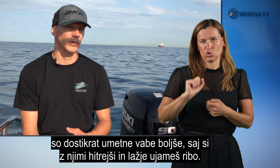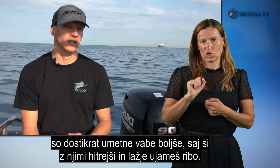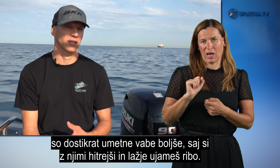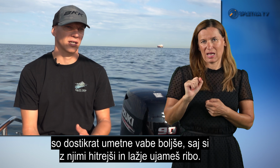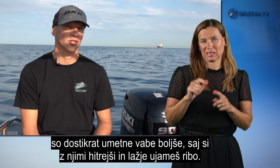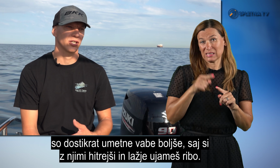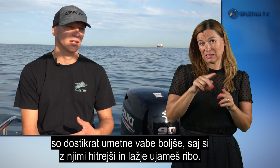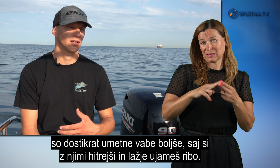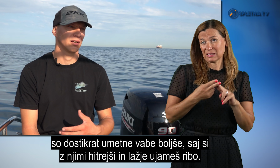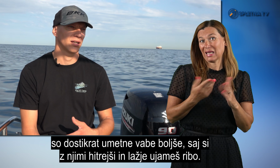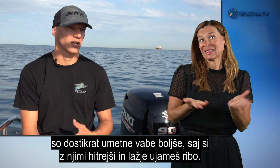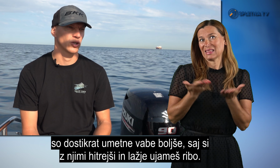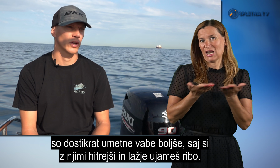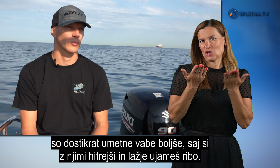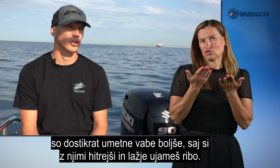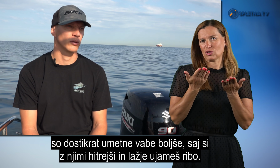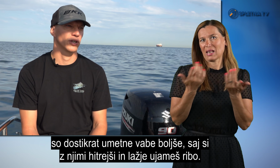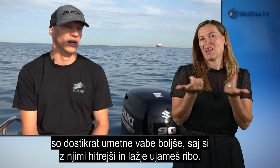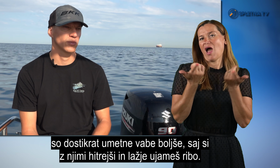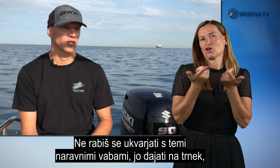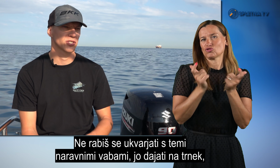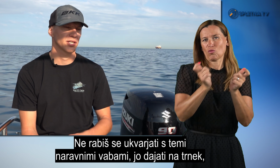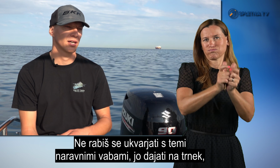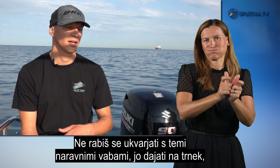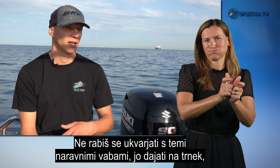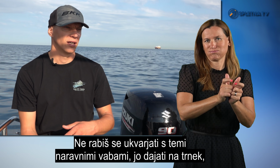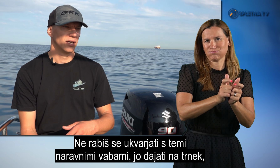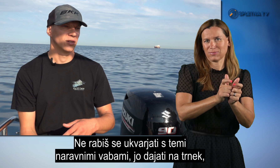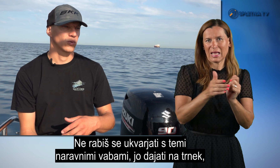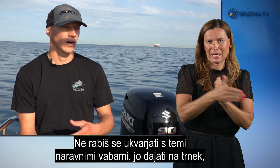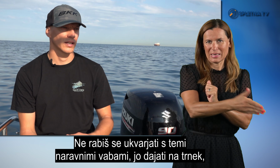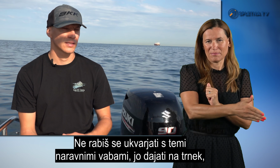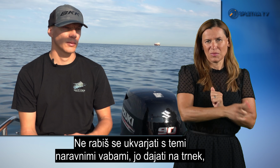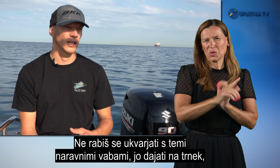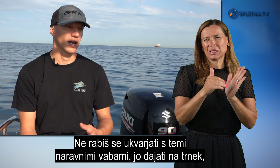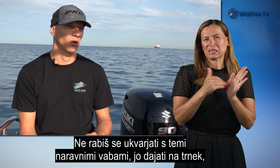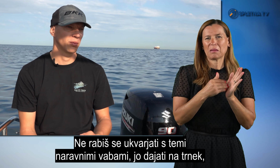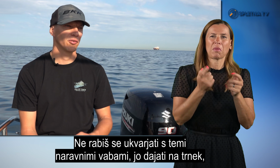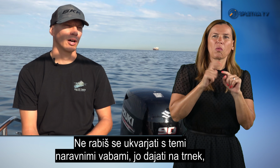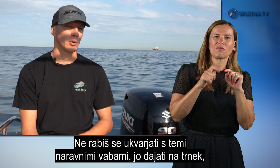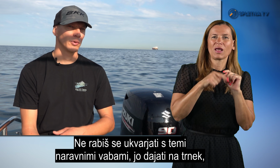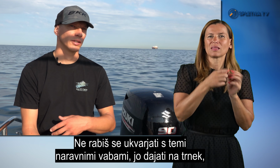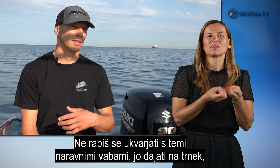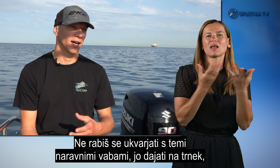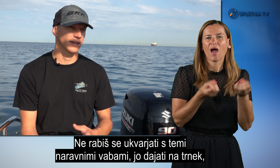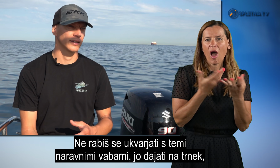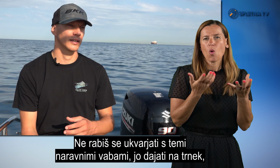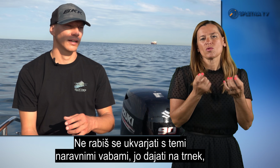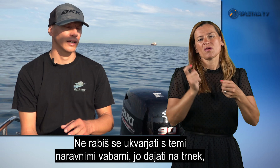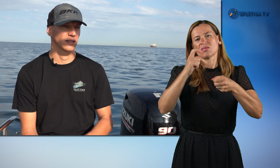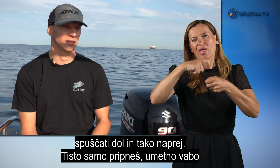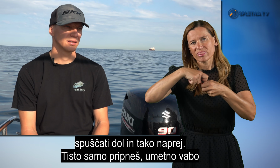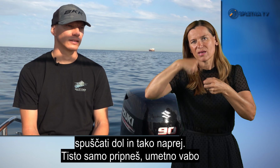si z njimi hitrejši in lažje ujameš ribo. Ne rabiš se ukvarjati s temi naravnimi vabami, jo dajati